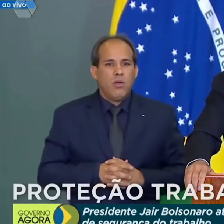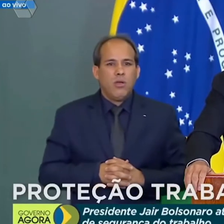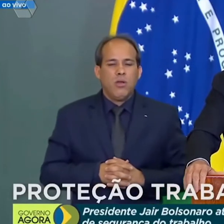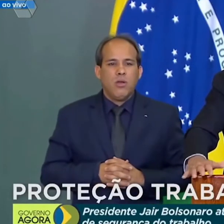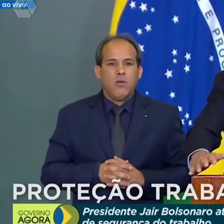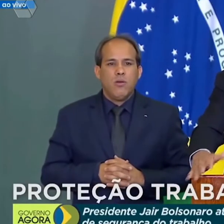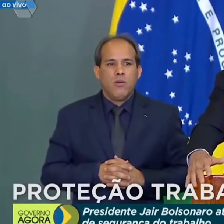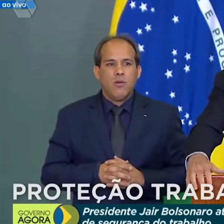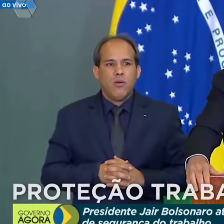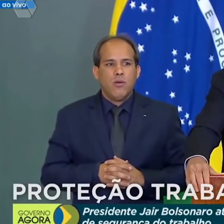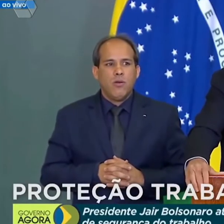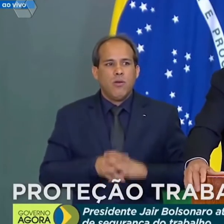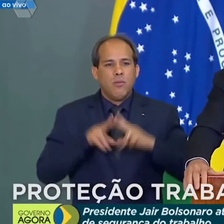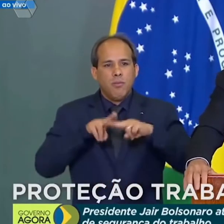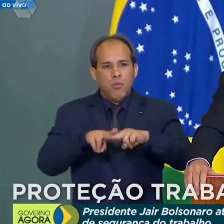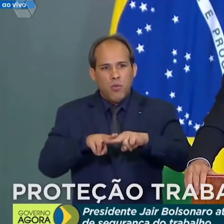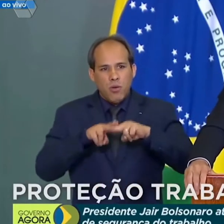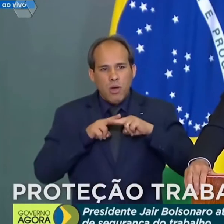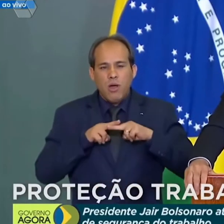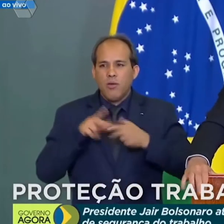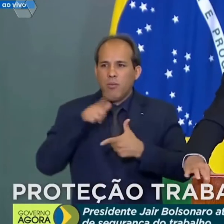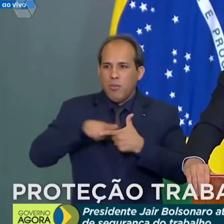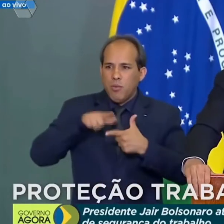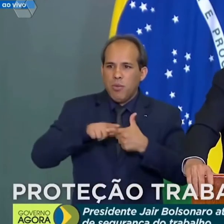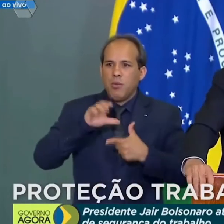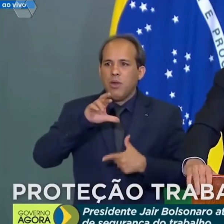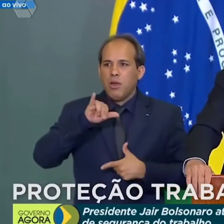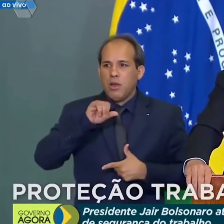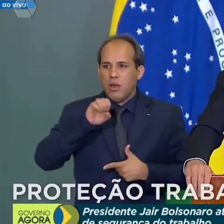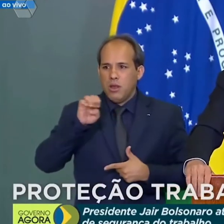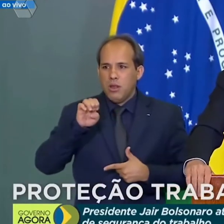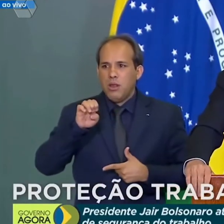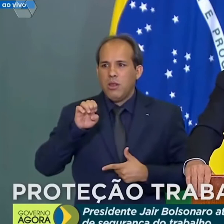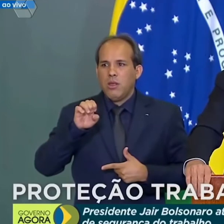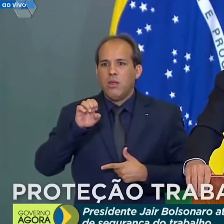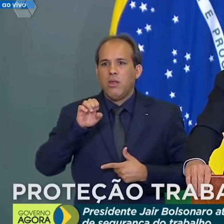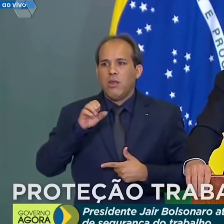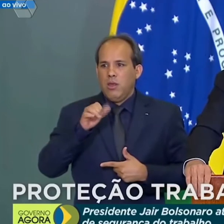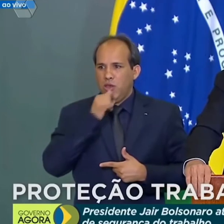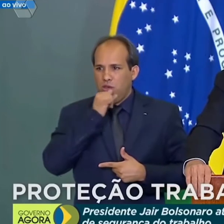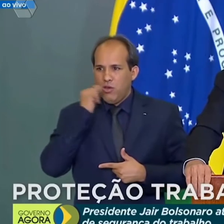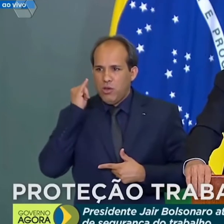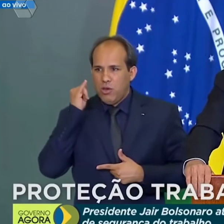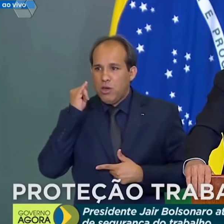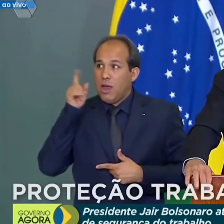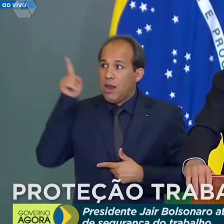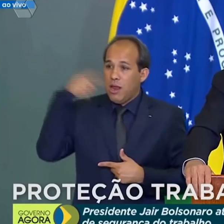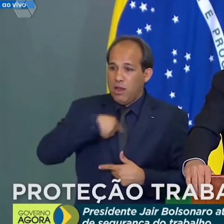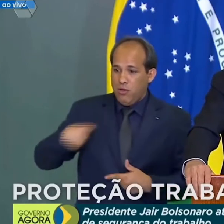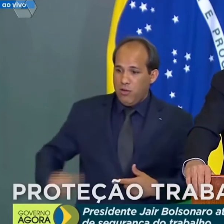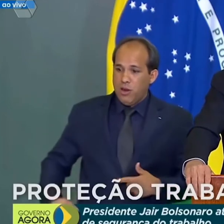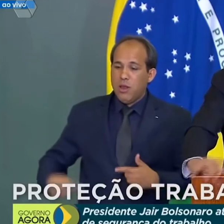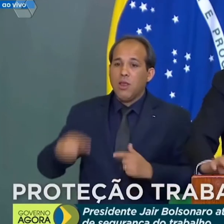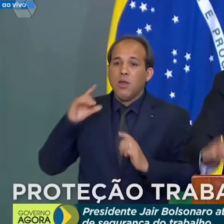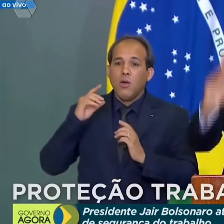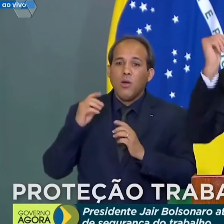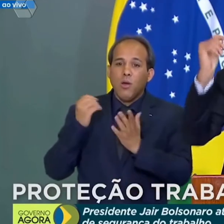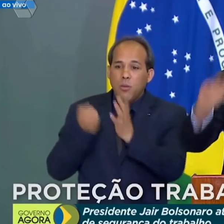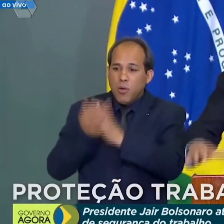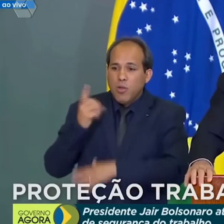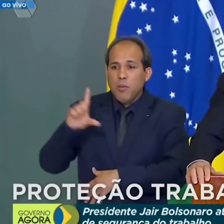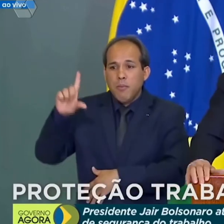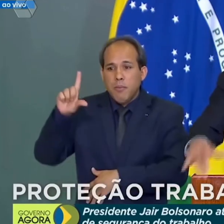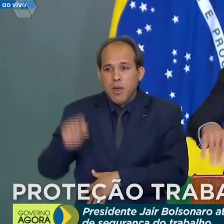Fertilizantes. Por questão de crise energética, a China começa a produzir menos fertilizantes.